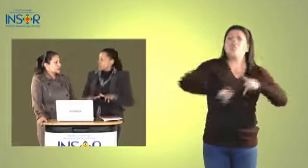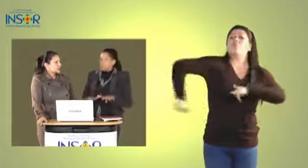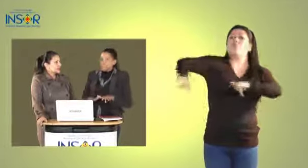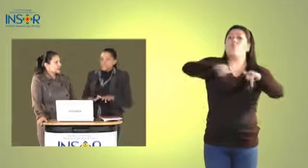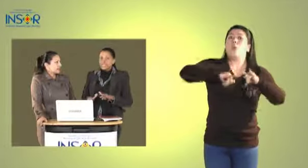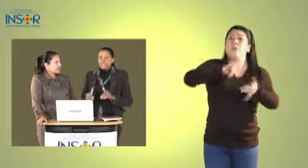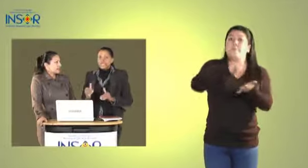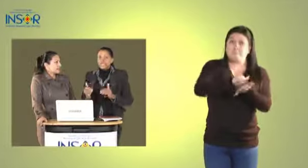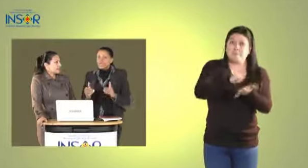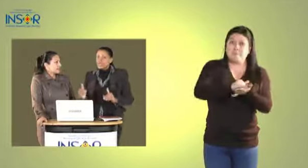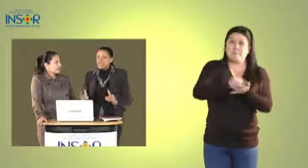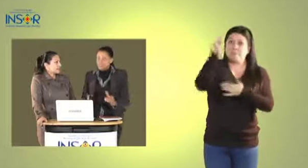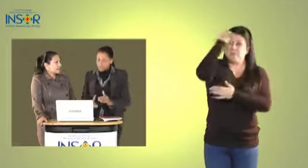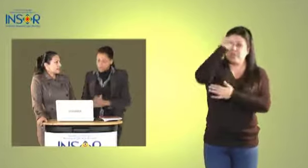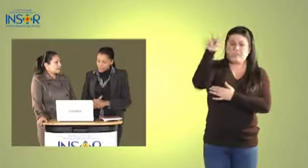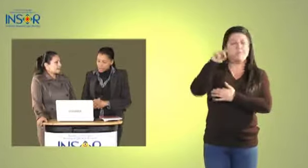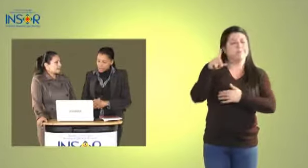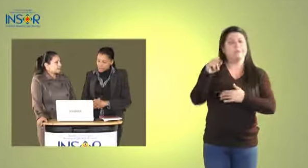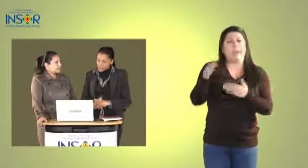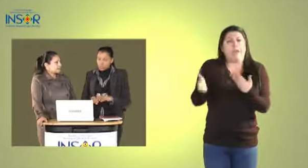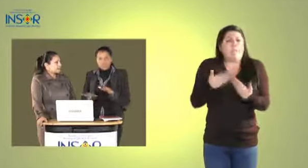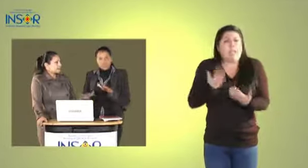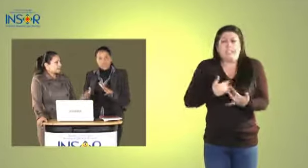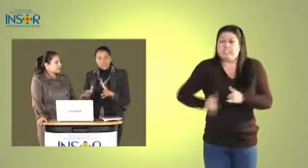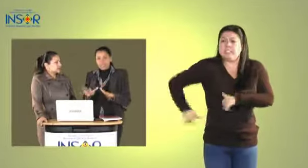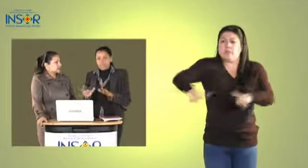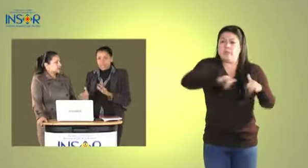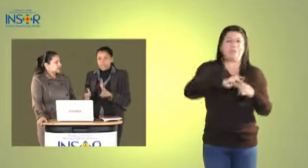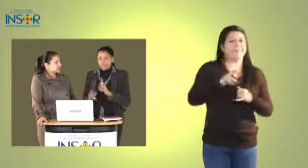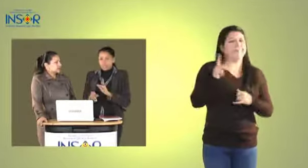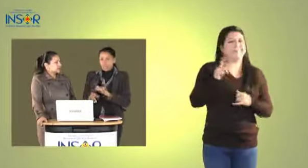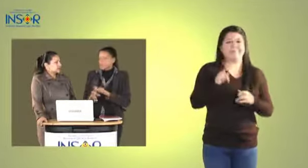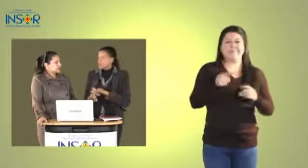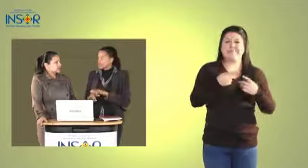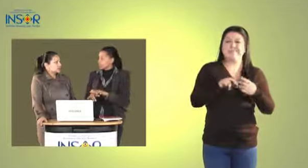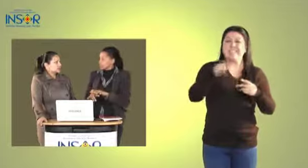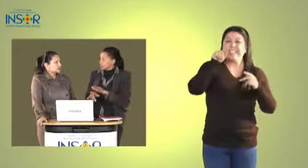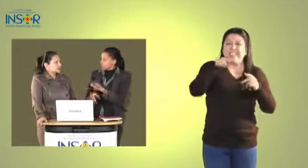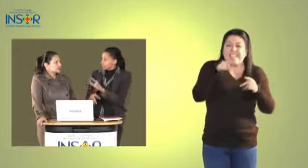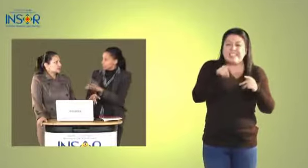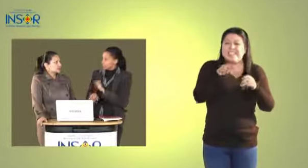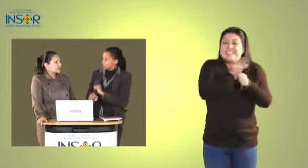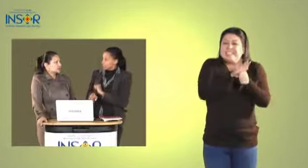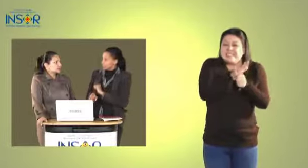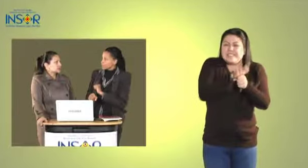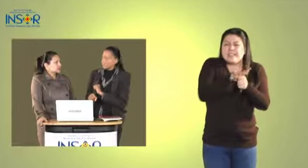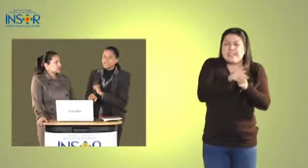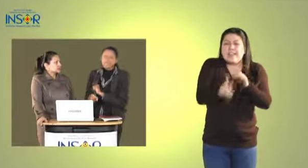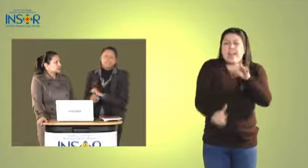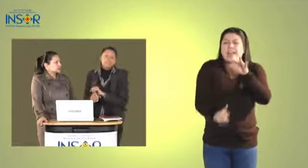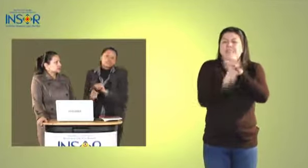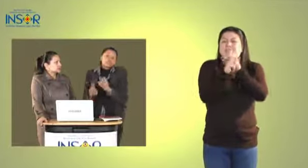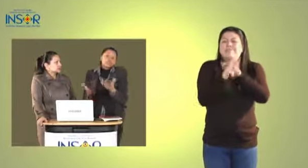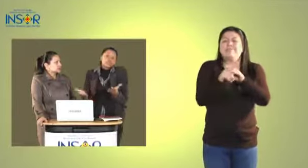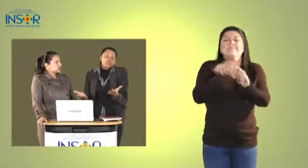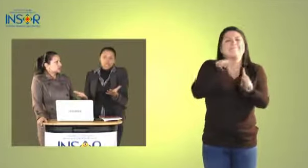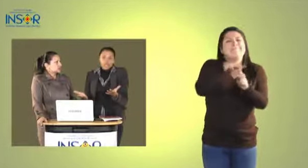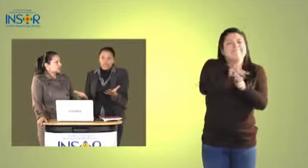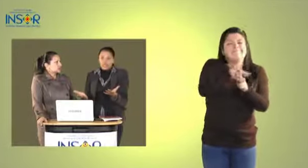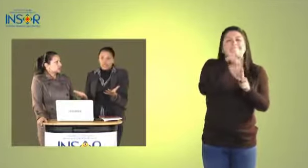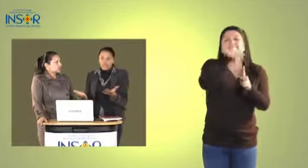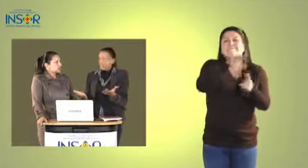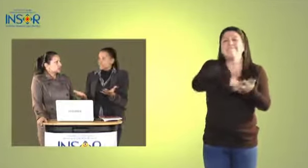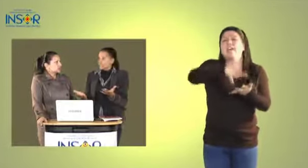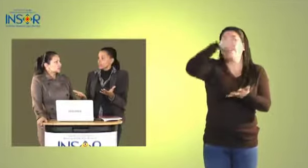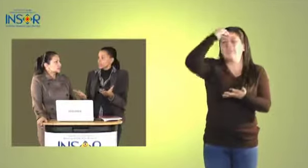tiempo y a la misma vez y con la misma facilidad. Entonces digamos que estas variables influyen también en el aprendizaje de esta segunda lengua y eso es muy importante